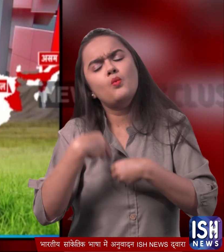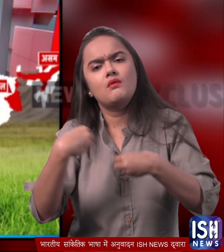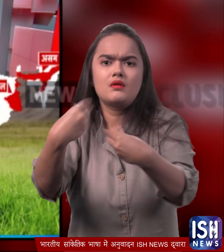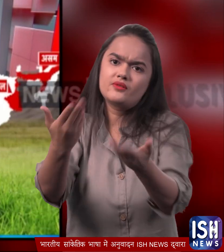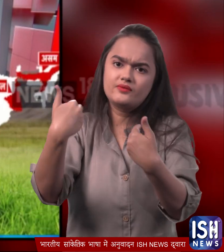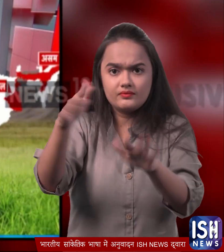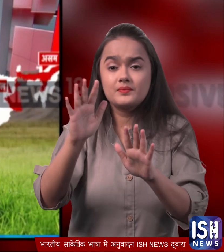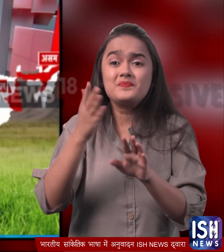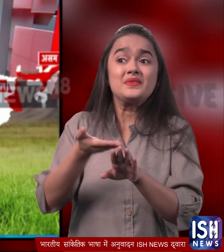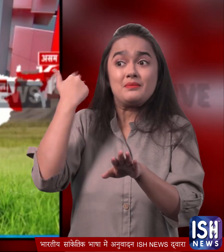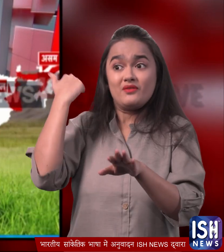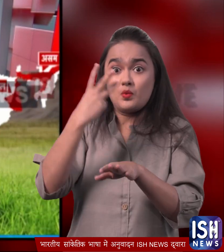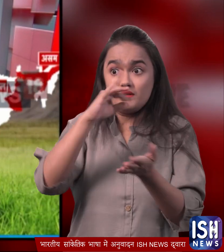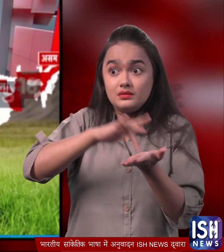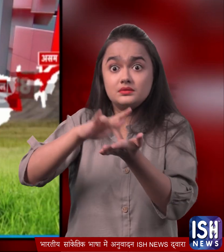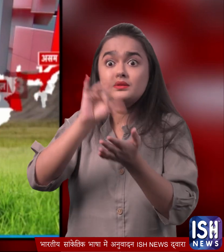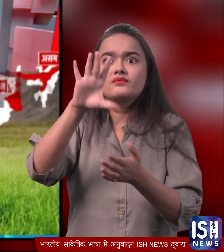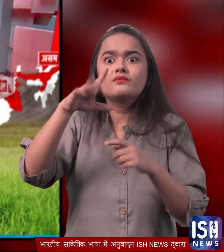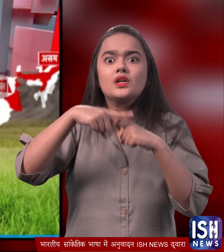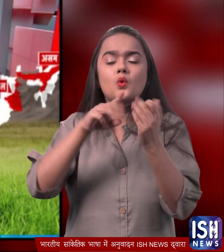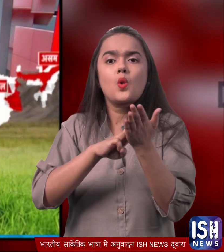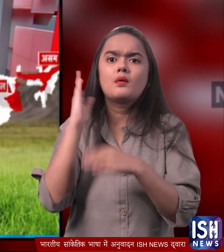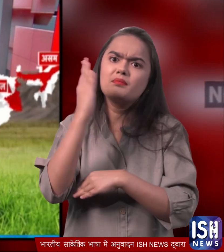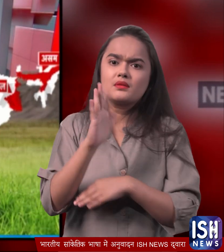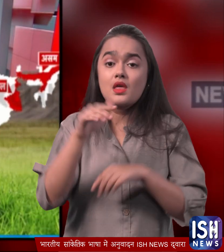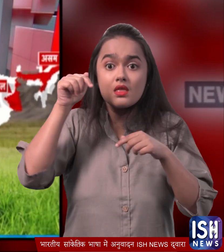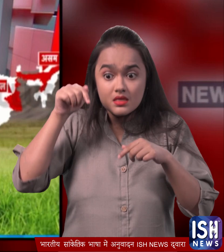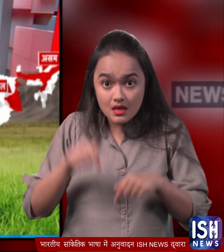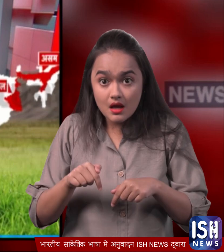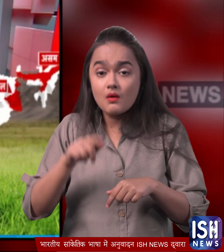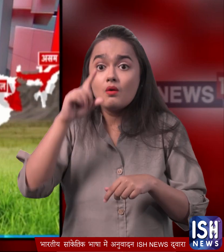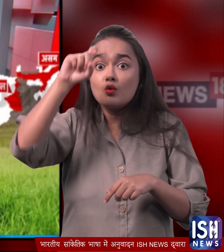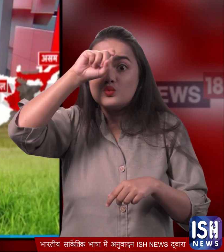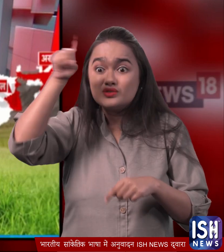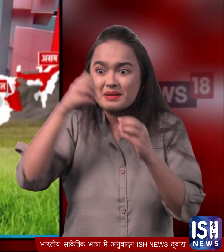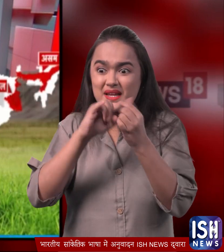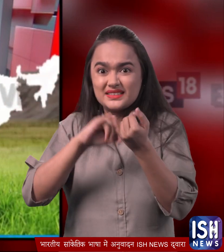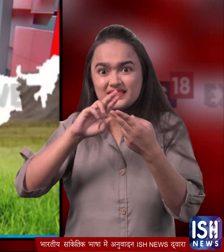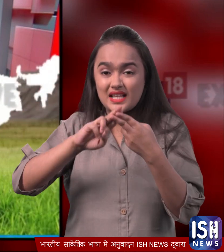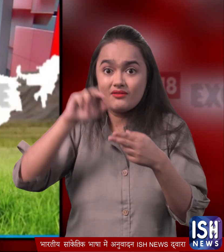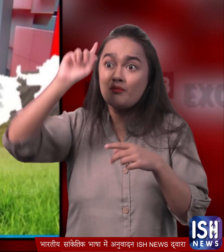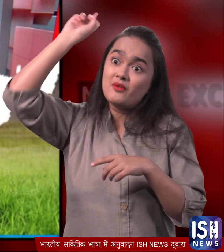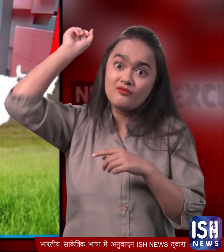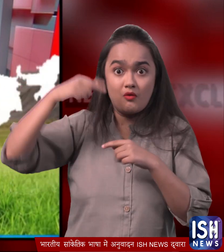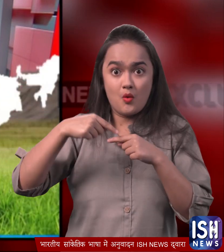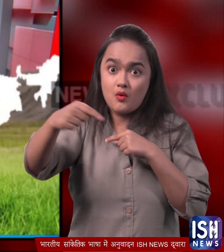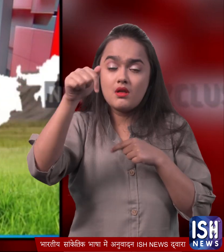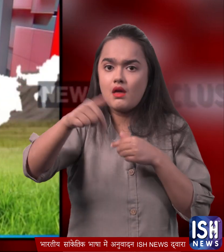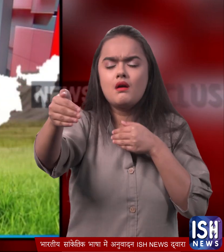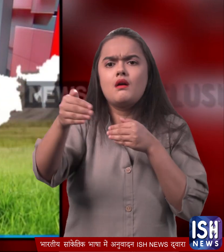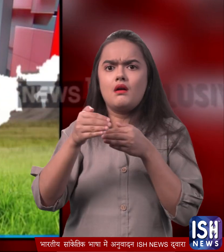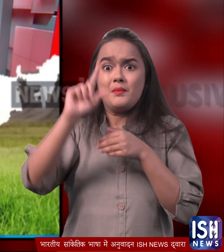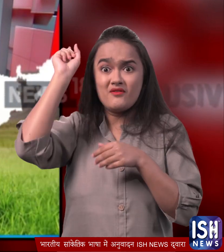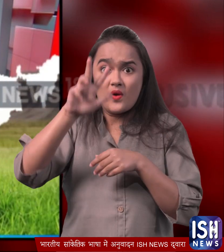पाएगी, जबकि पहले इन 3 राज्यों के लिए यह दायरा 15 किलोमीटर ही था। हालांकि गुजरात में बीएसएफ की कार्रवाई का दायरा घटा दिया